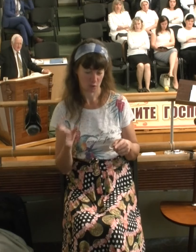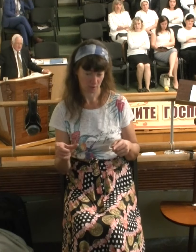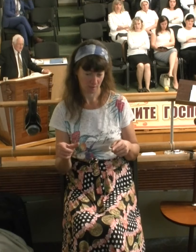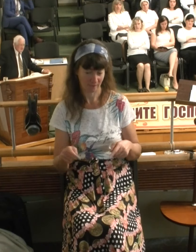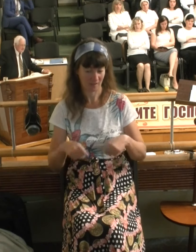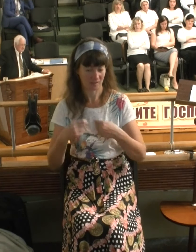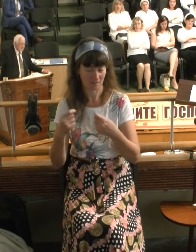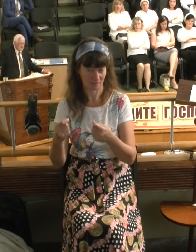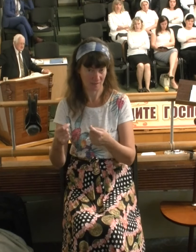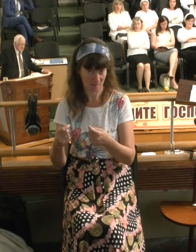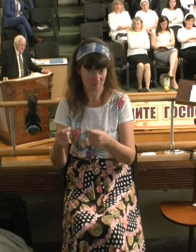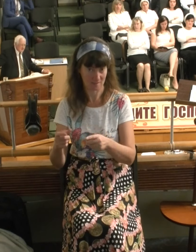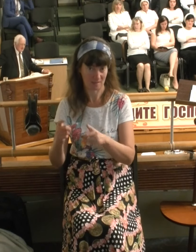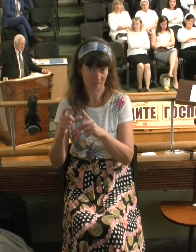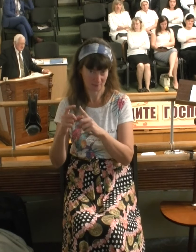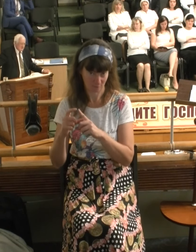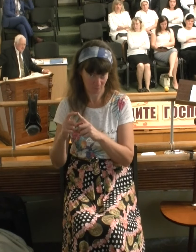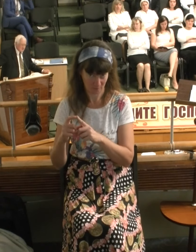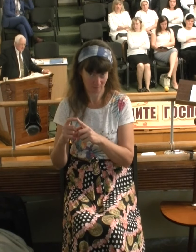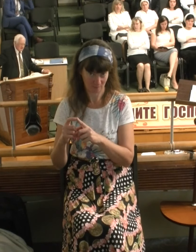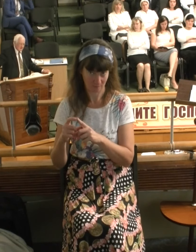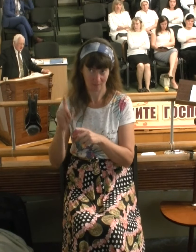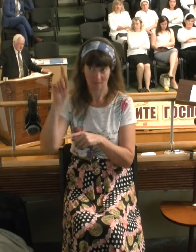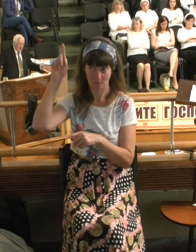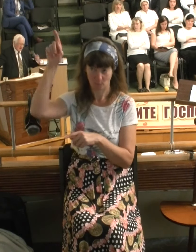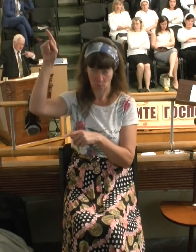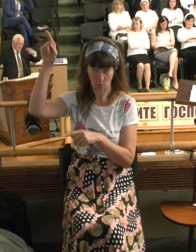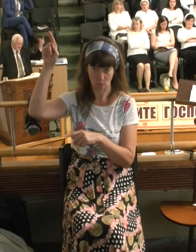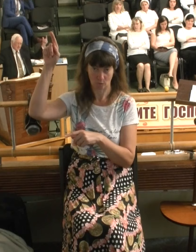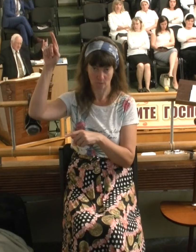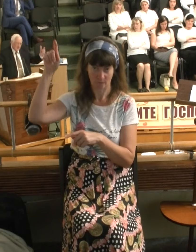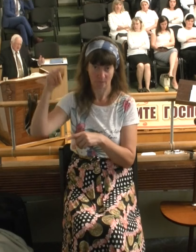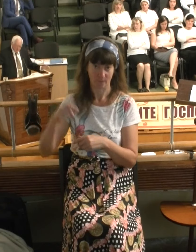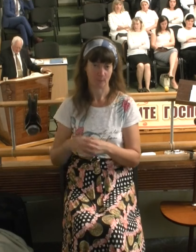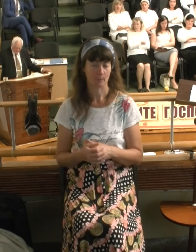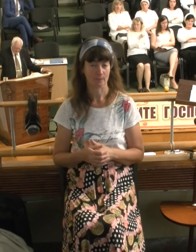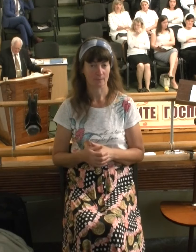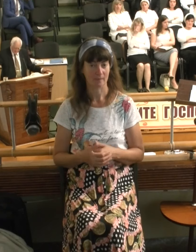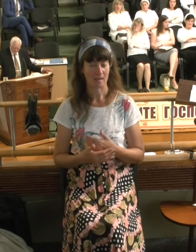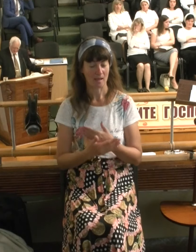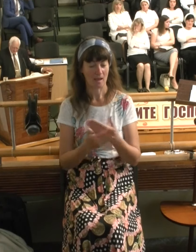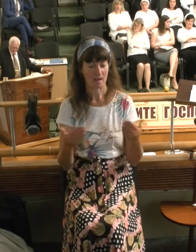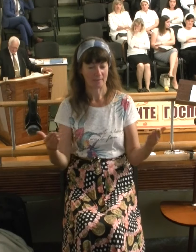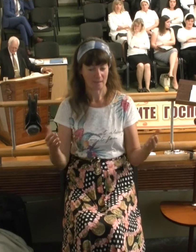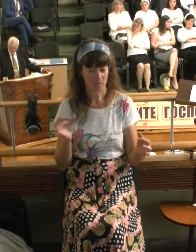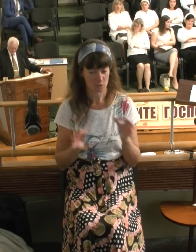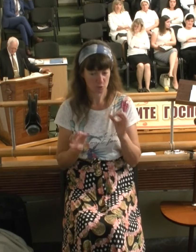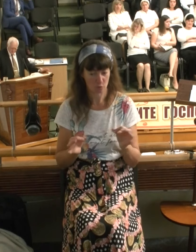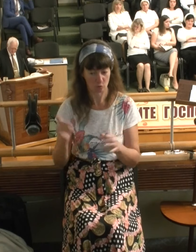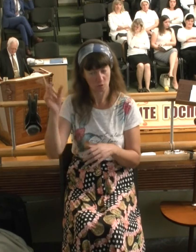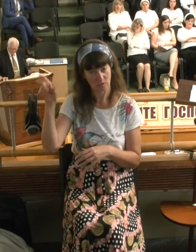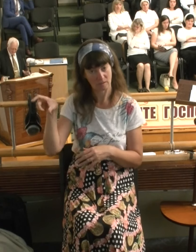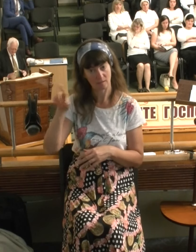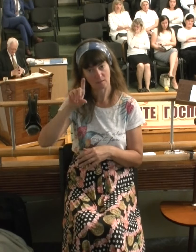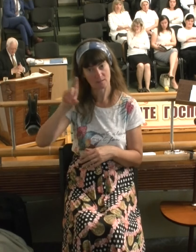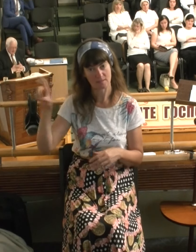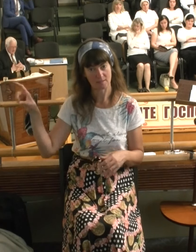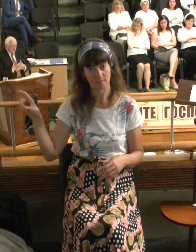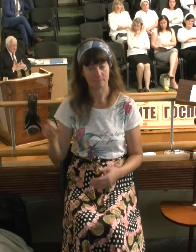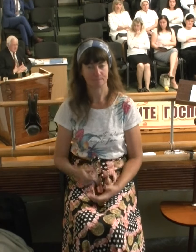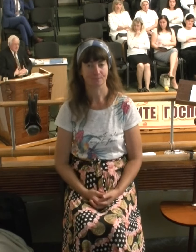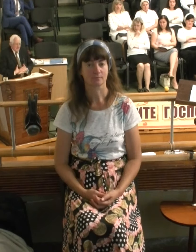вскоре судить живых и мертвых. А наш суд на кресте. И заканчивая, братья и